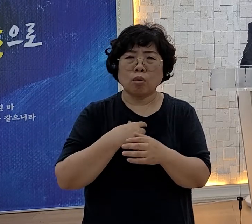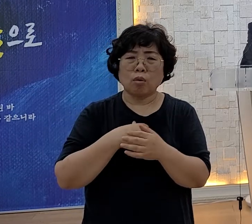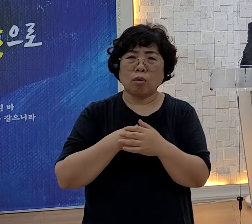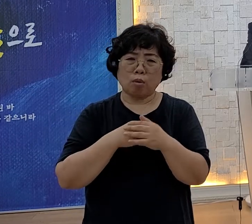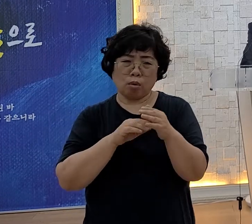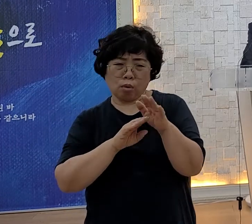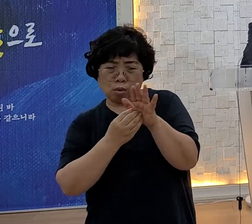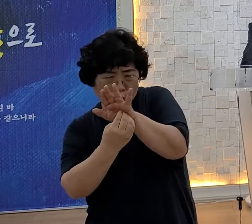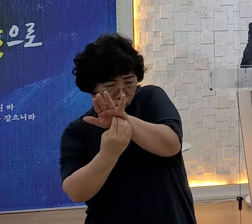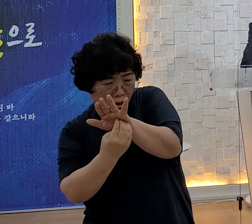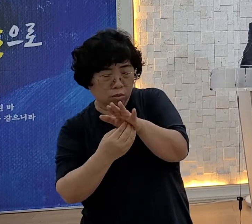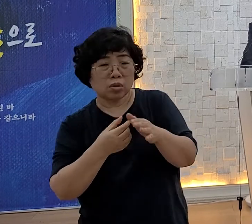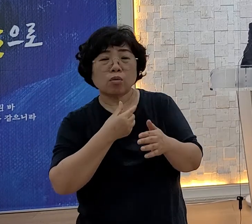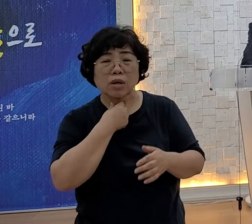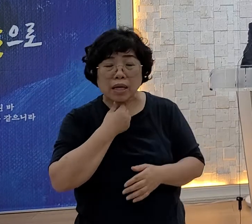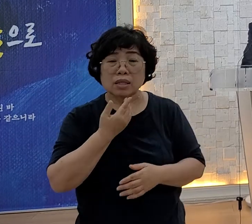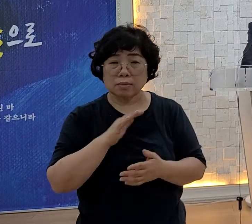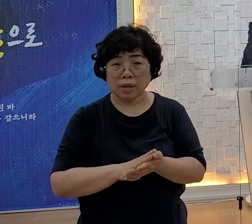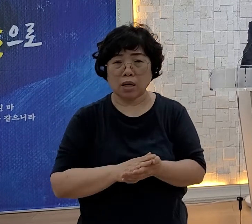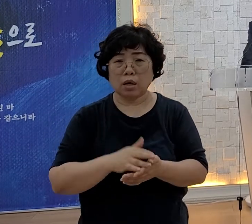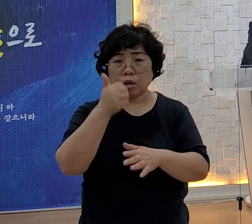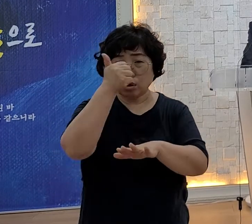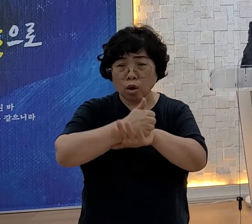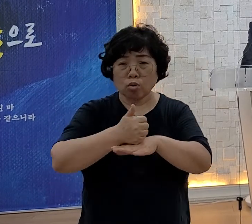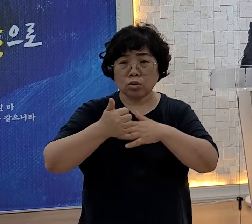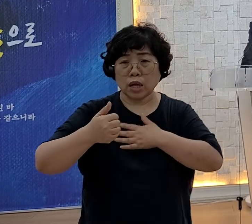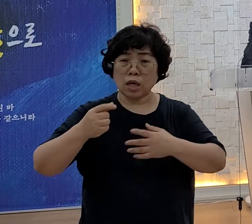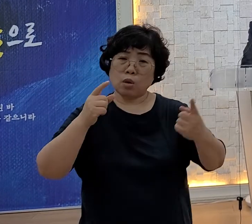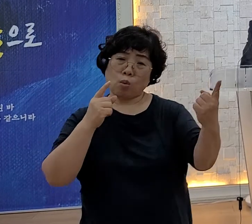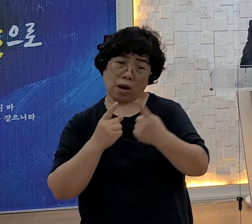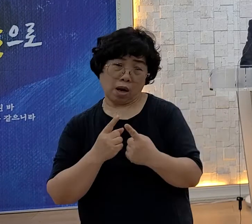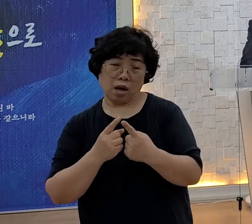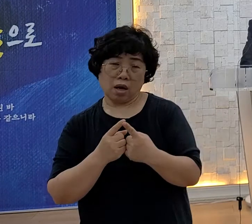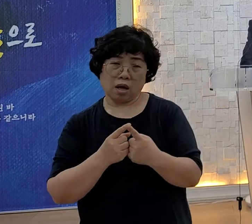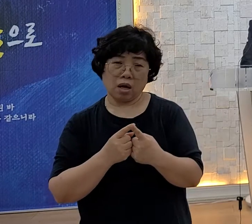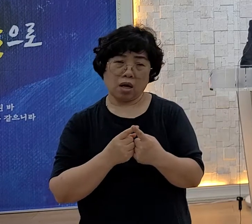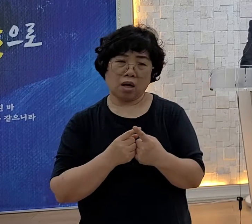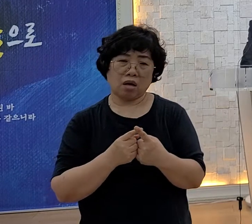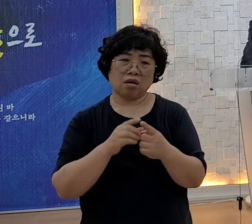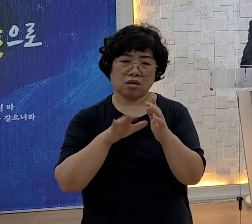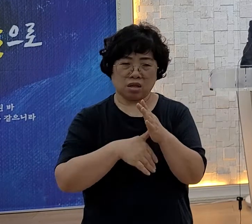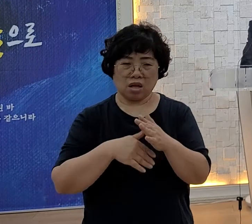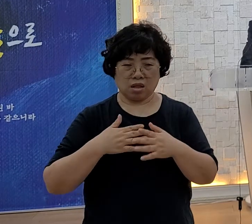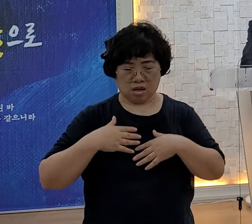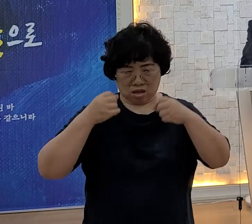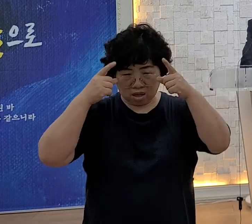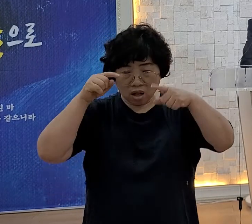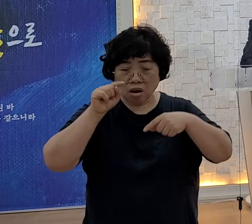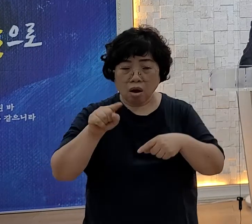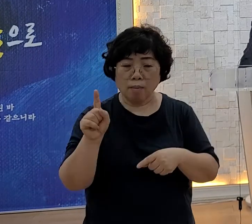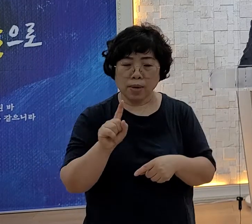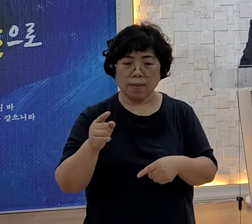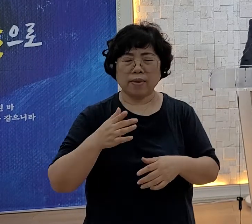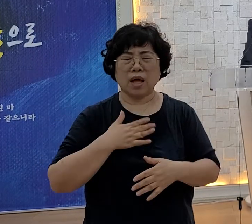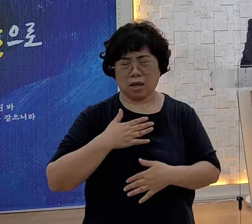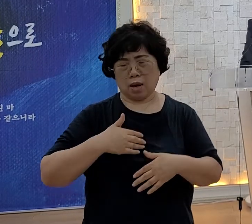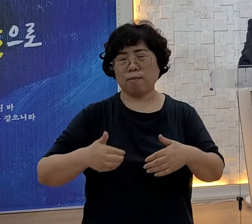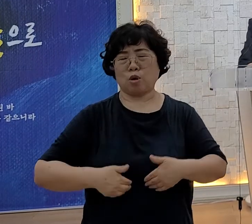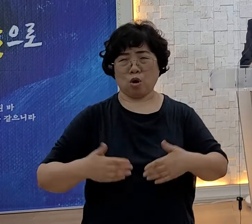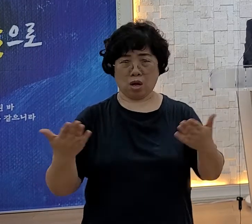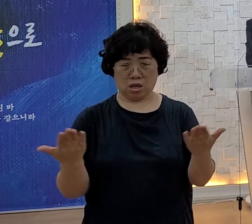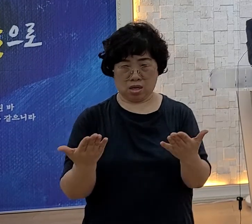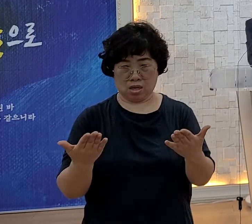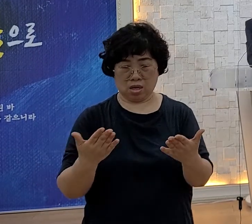주어졌어. 그러면 결국은 그 환난은 나에게 필요한 것이고 내가 점점 더 하나님의 사람으로